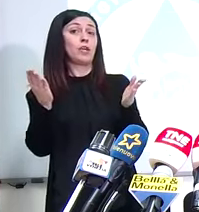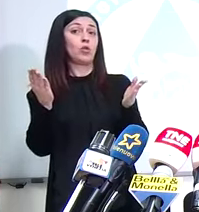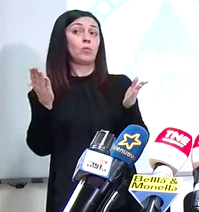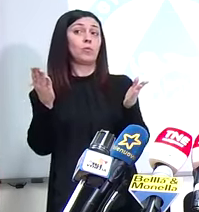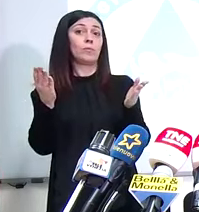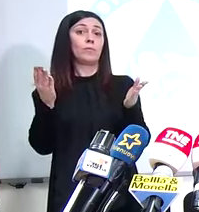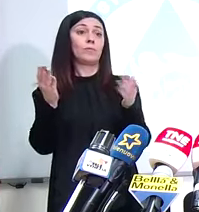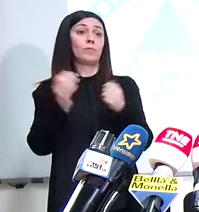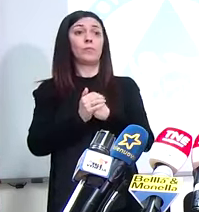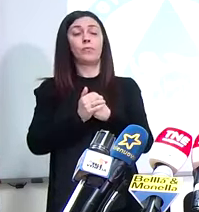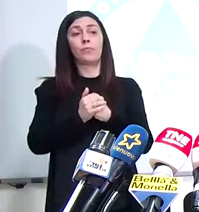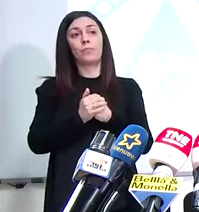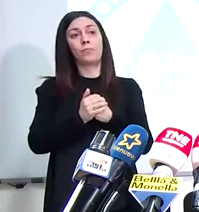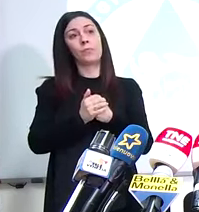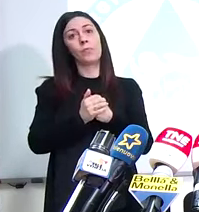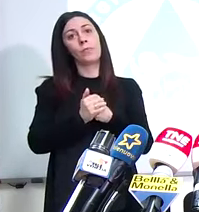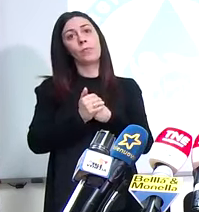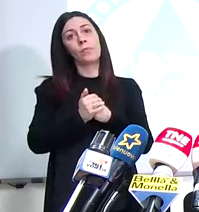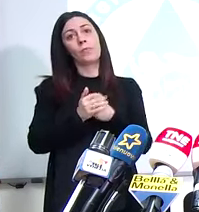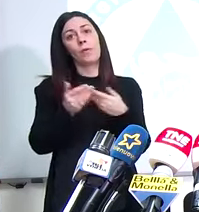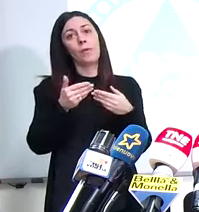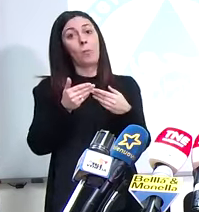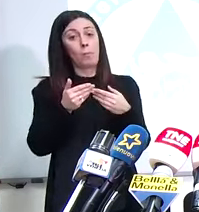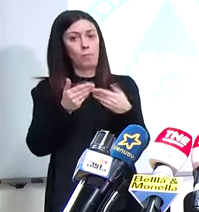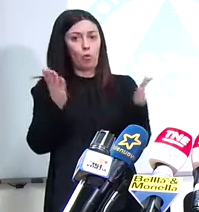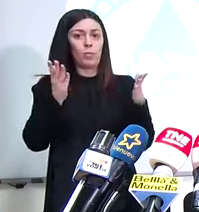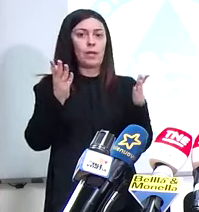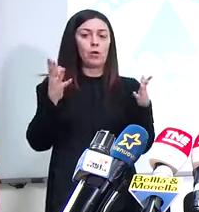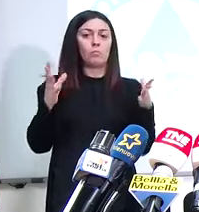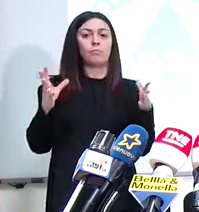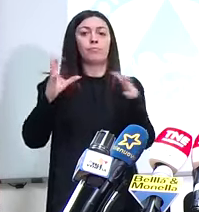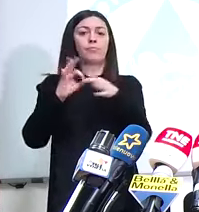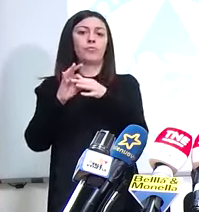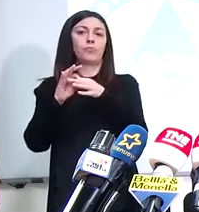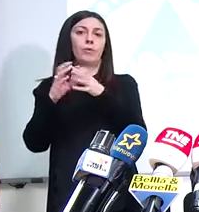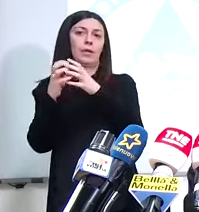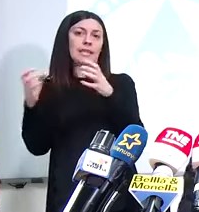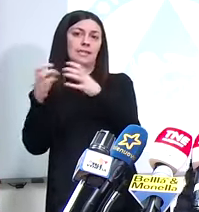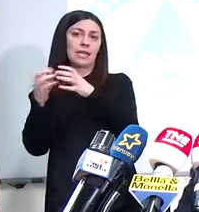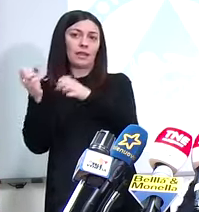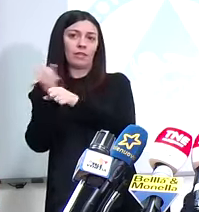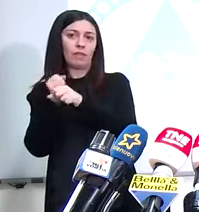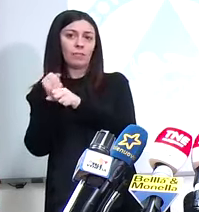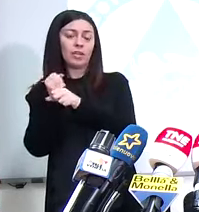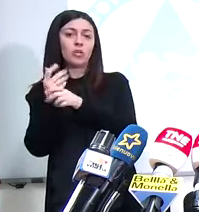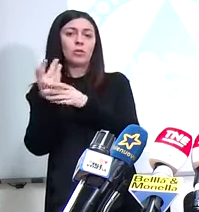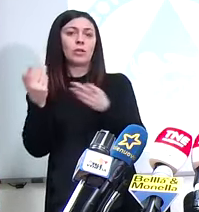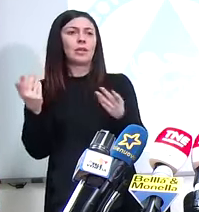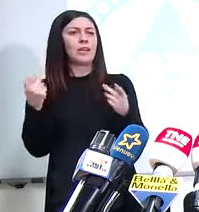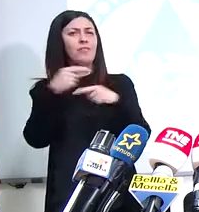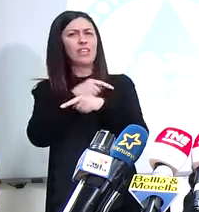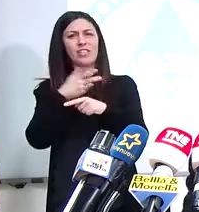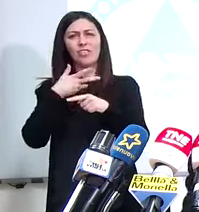pubblico con esito formazioni che invece c'è un giro vario che si crea con intermediari